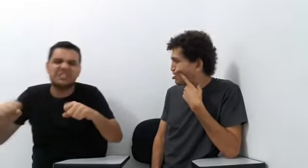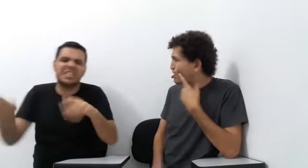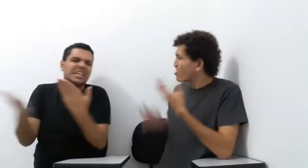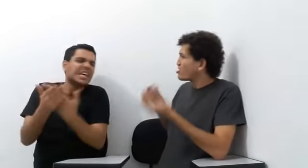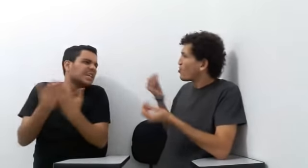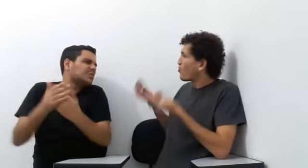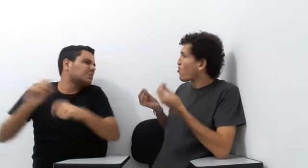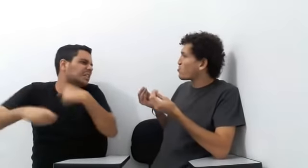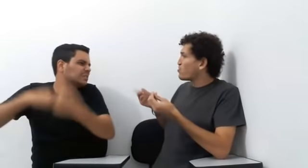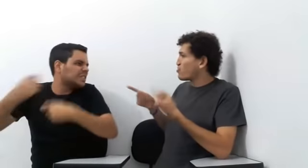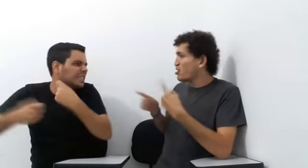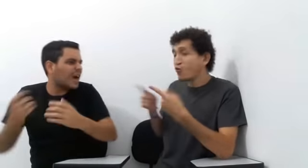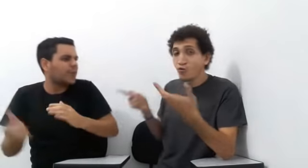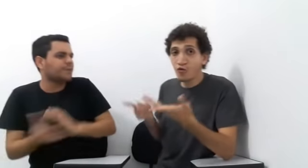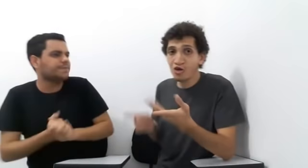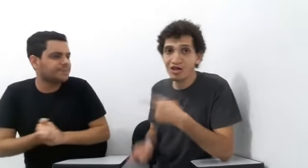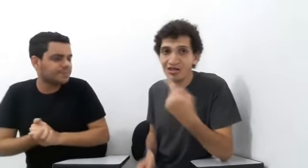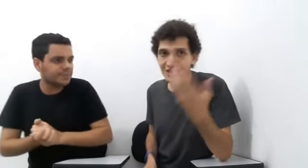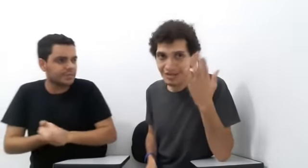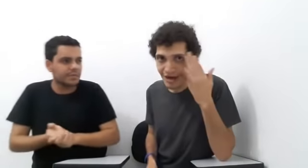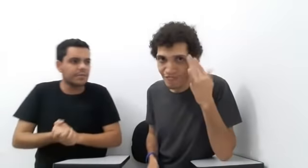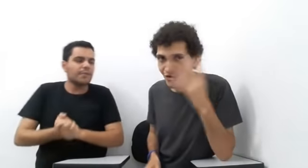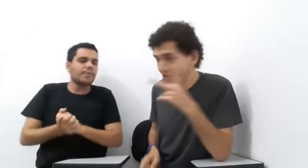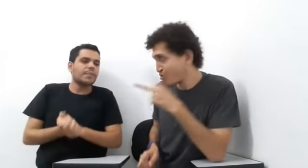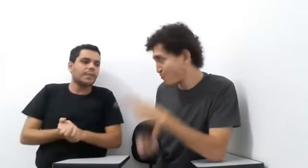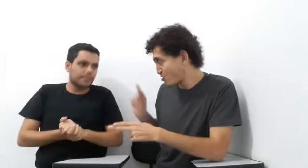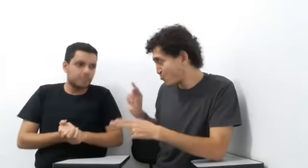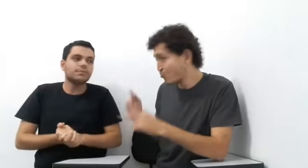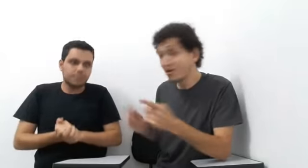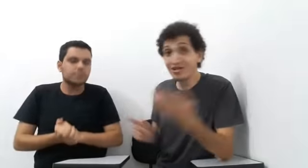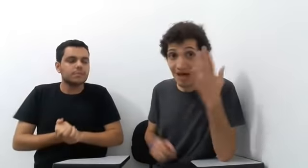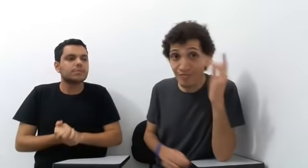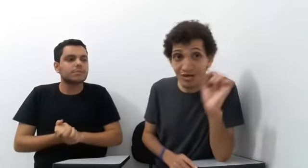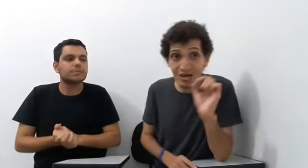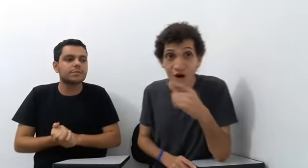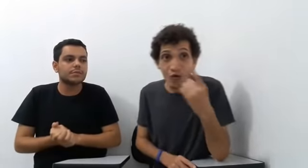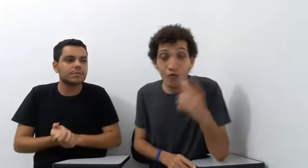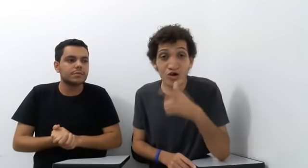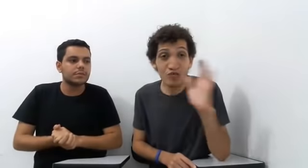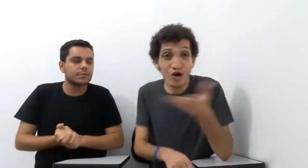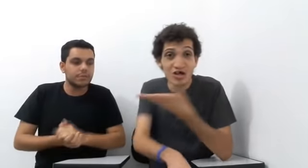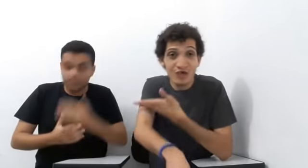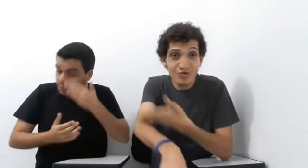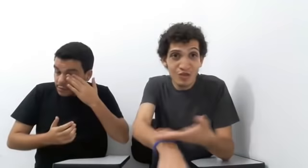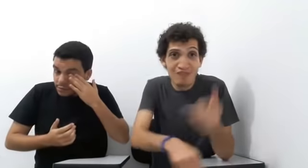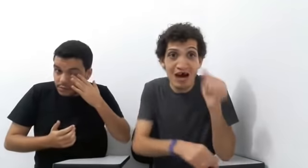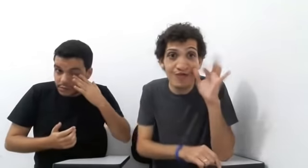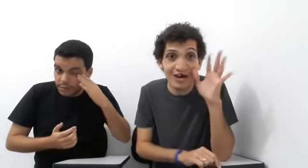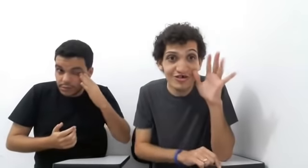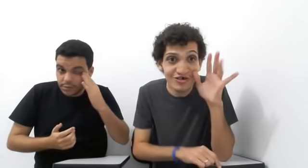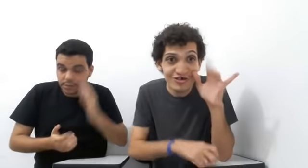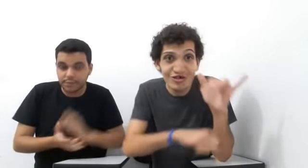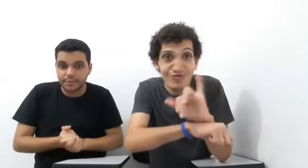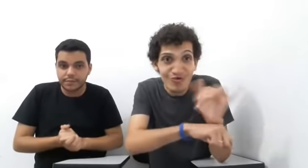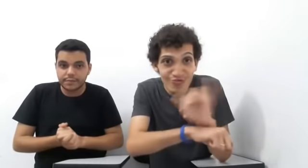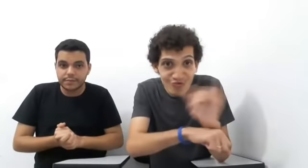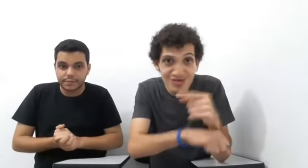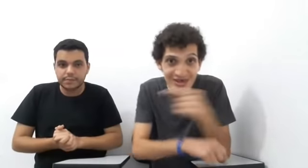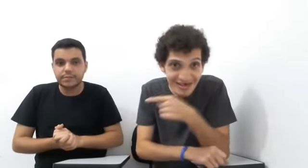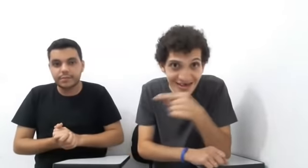linguística, estudando sinal. Hoje a gente sabe que hoje nós acostumados a assistir no YouTube ele,